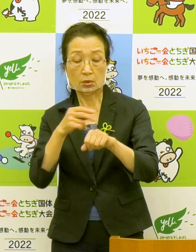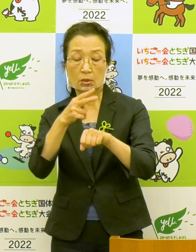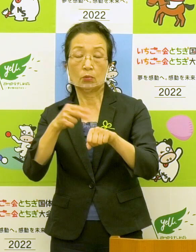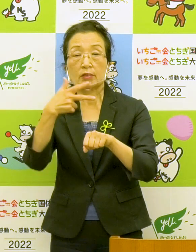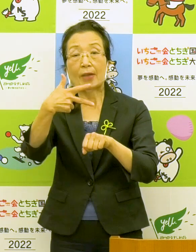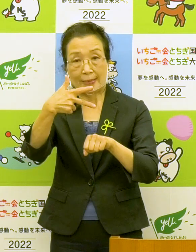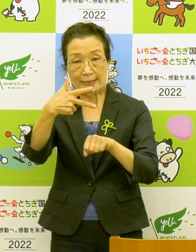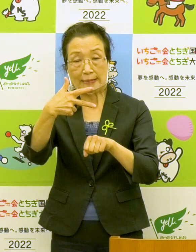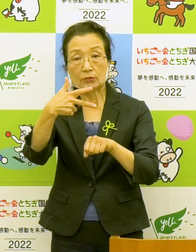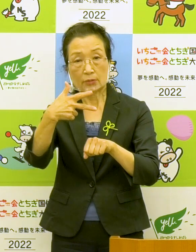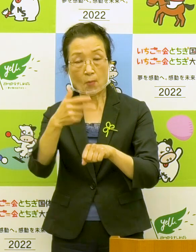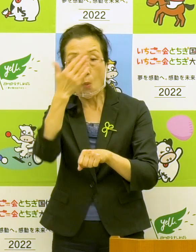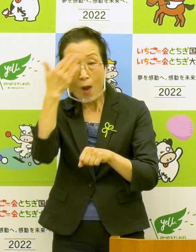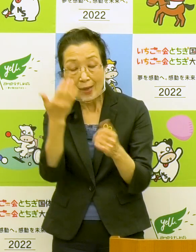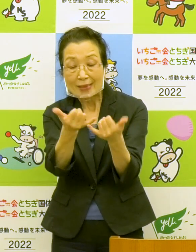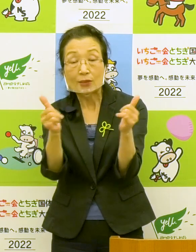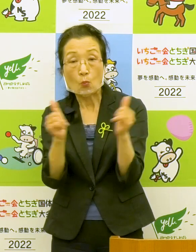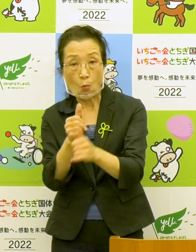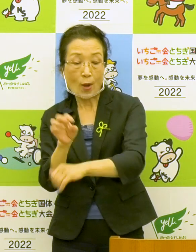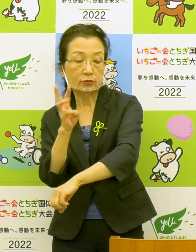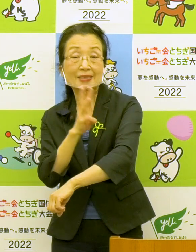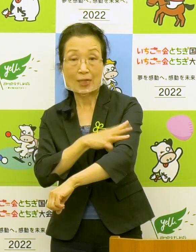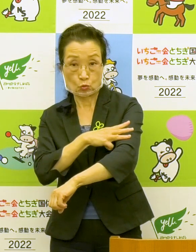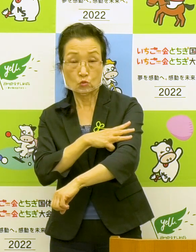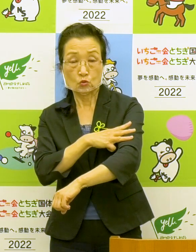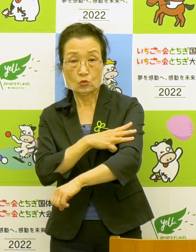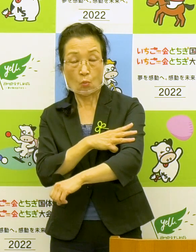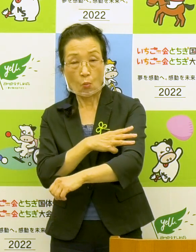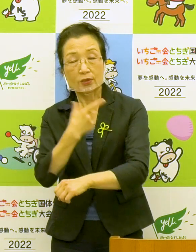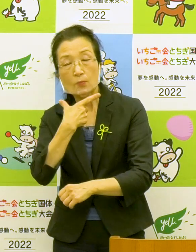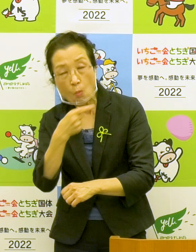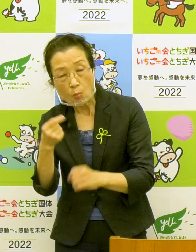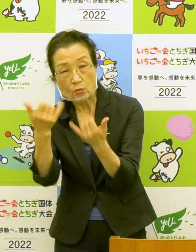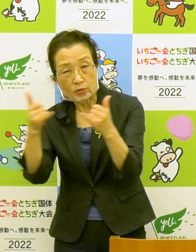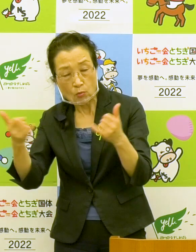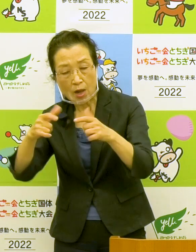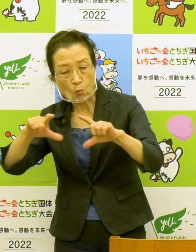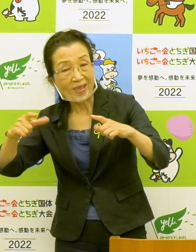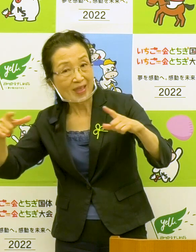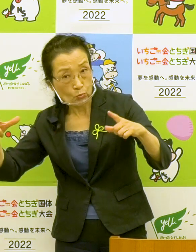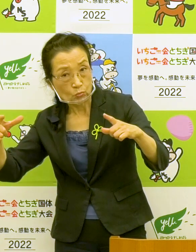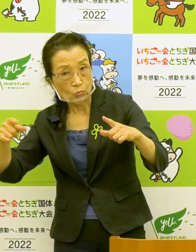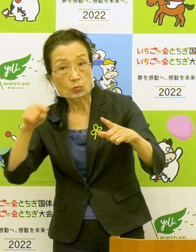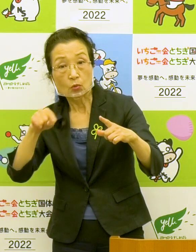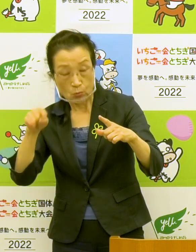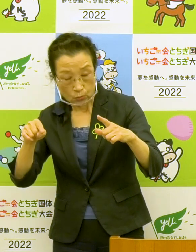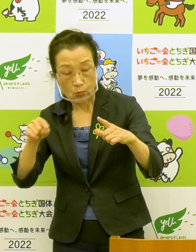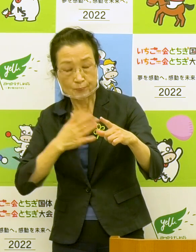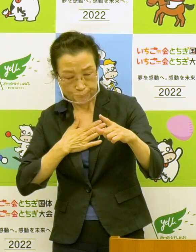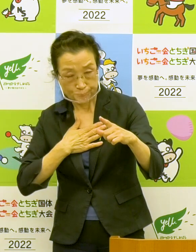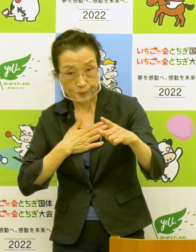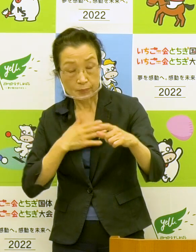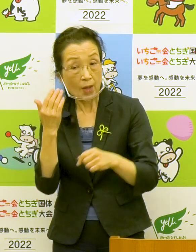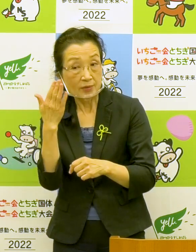ても若い方もワクチン接種を、される希望される方が増えているということを踏まえまして、先ほ